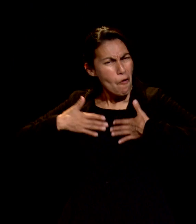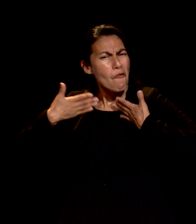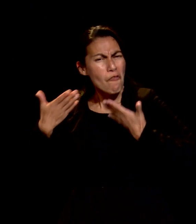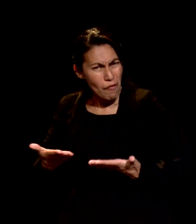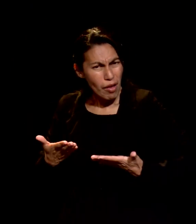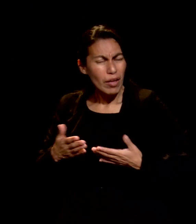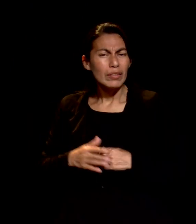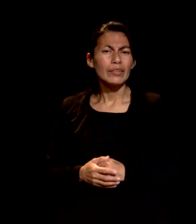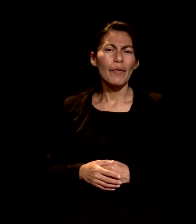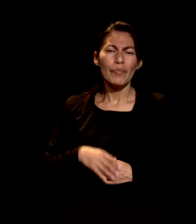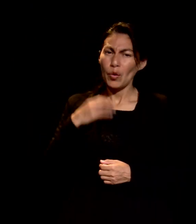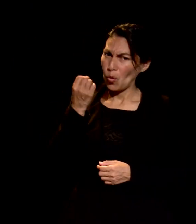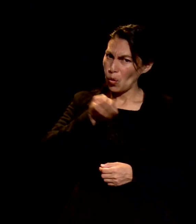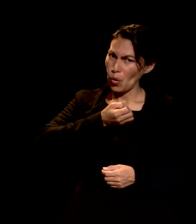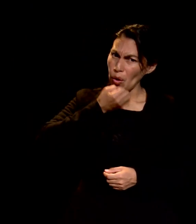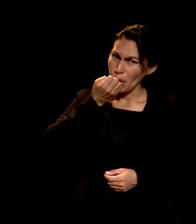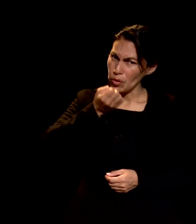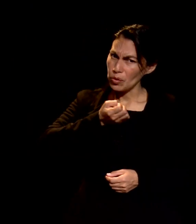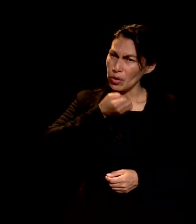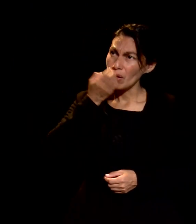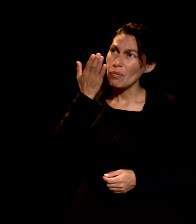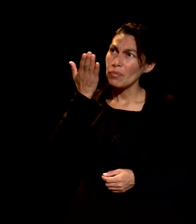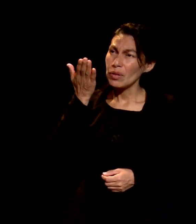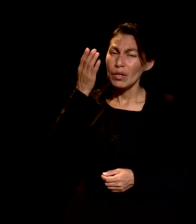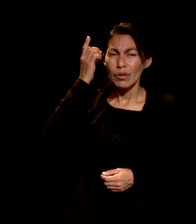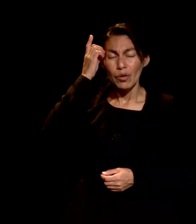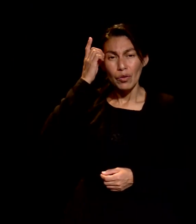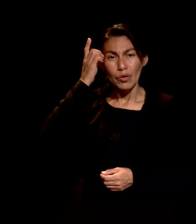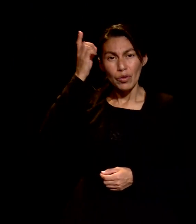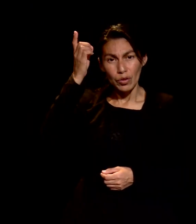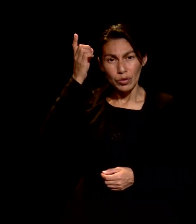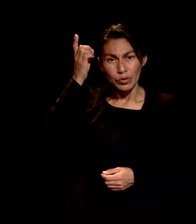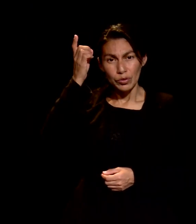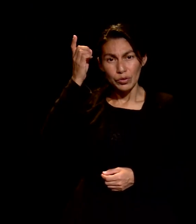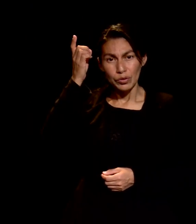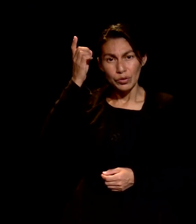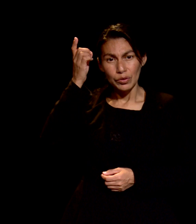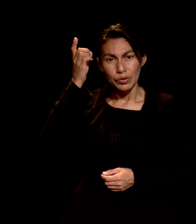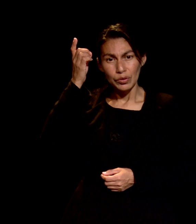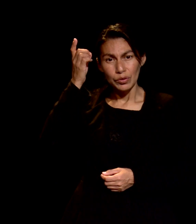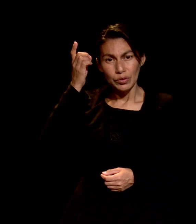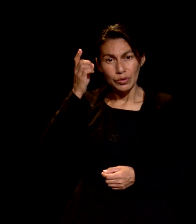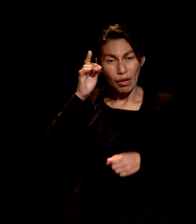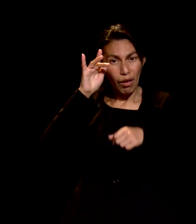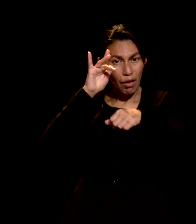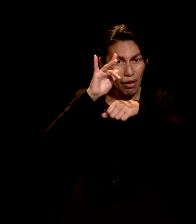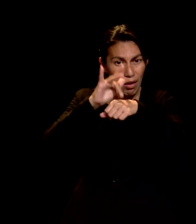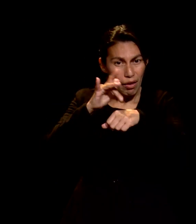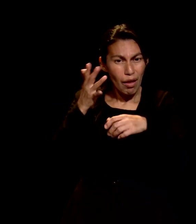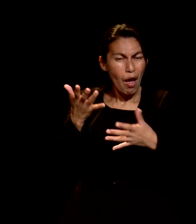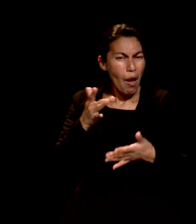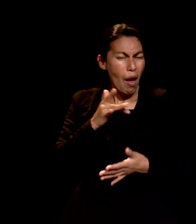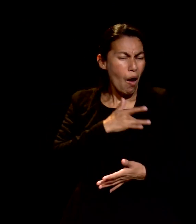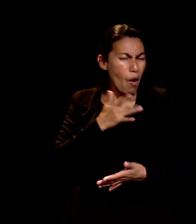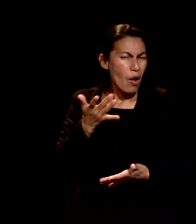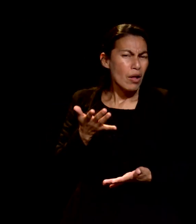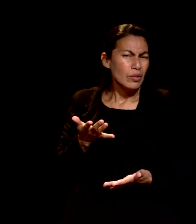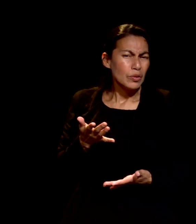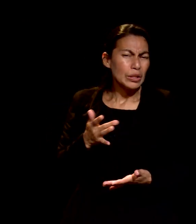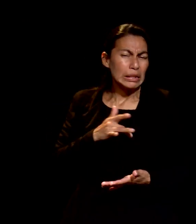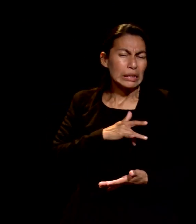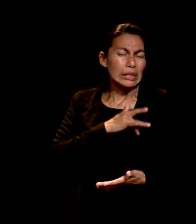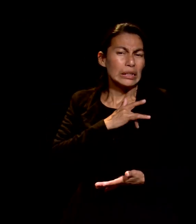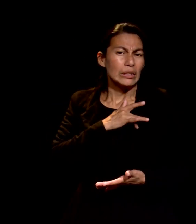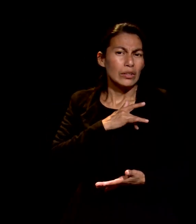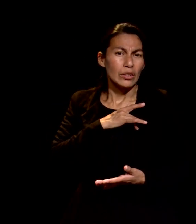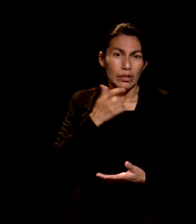confianza Y vamos a estar orando Y pidiendo que Dios Pueda tocar los corazones Para